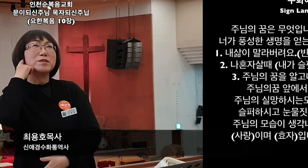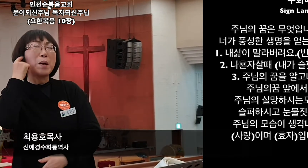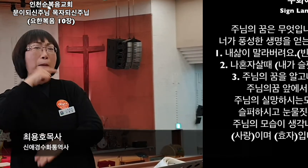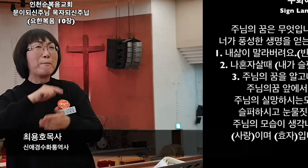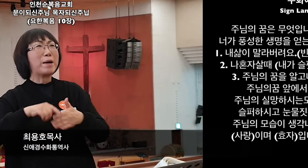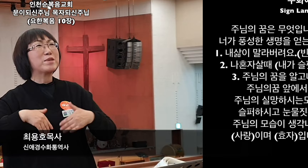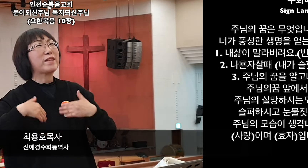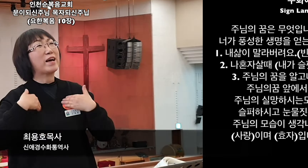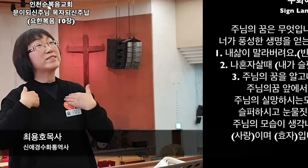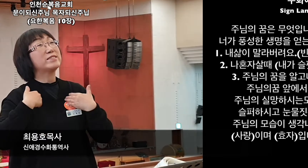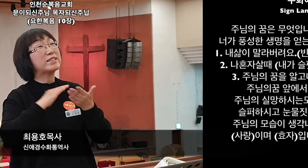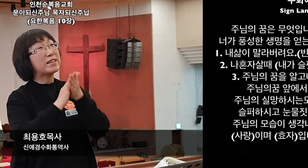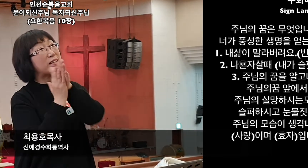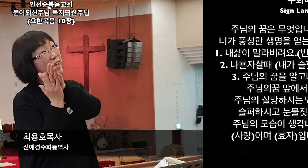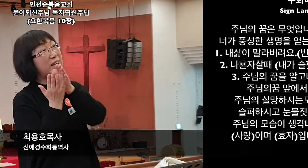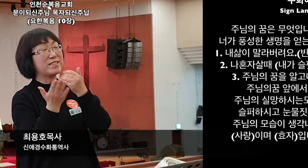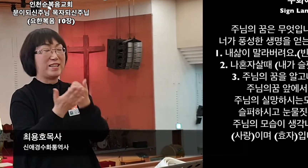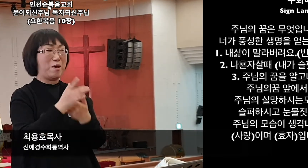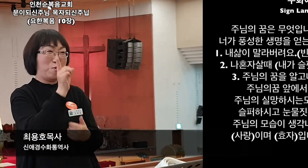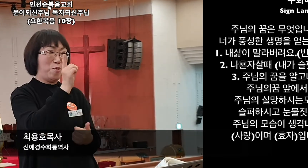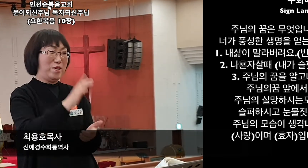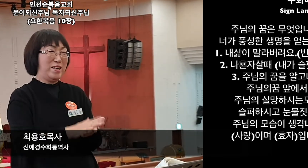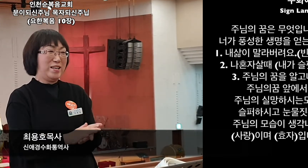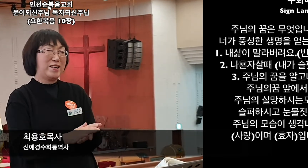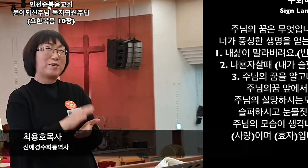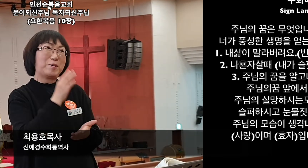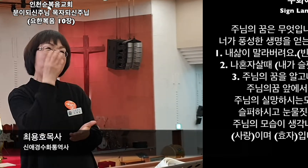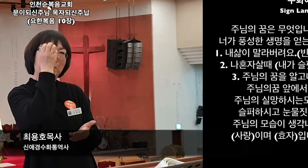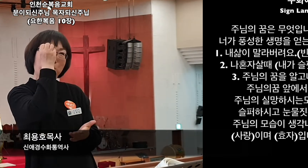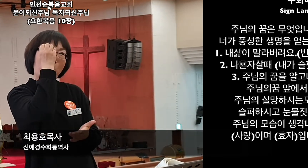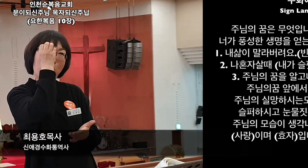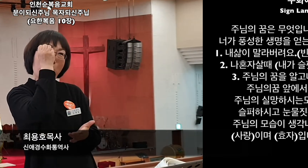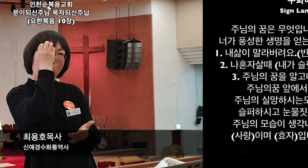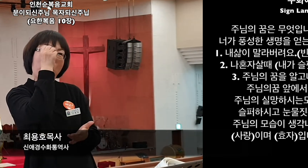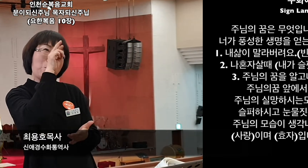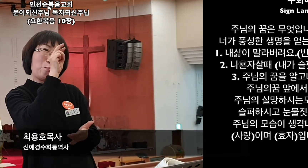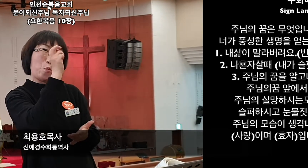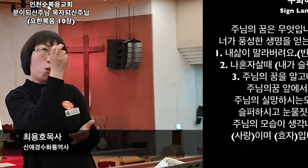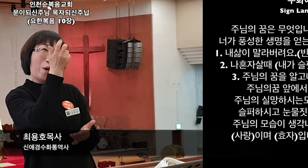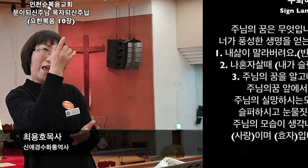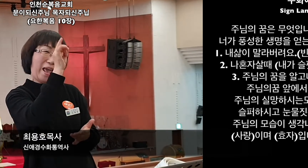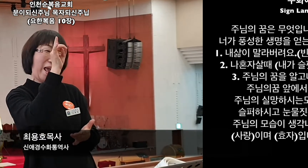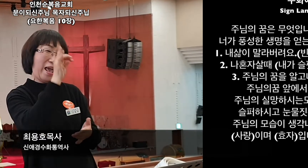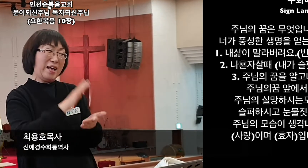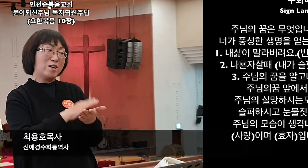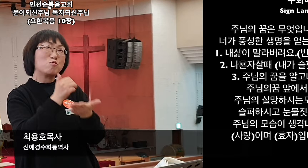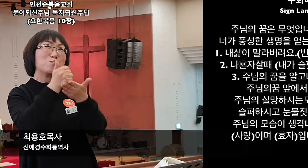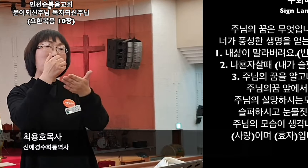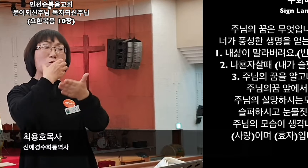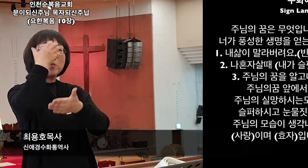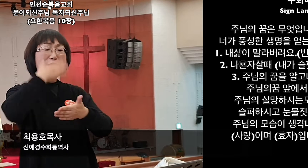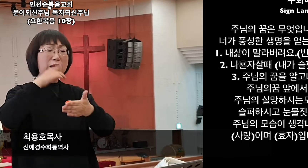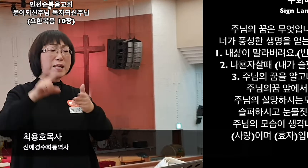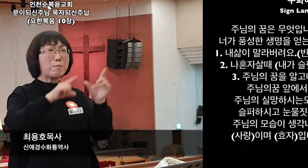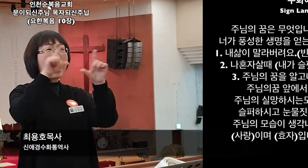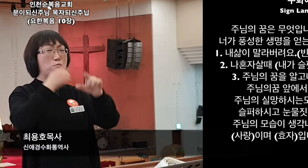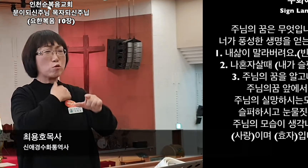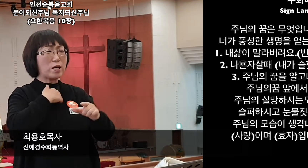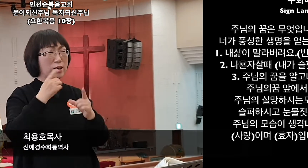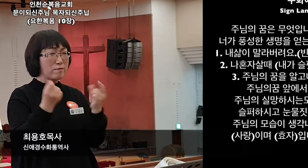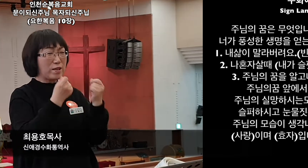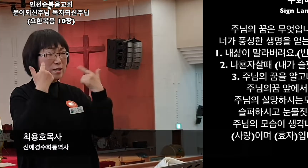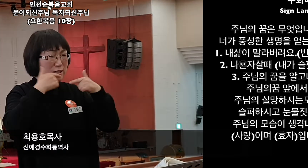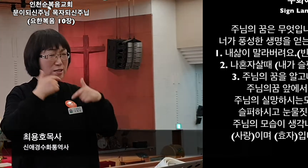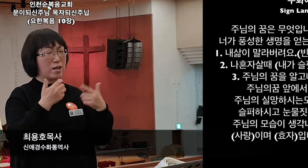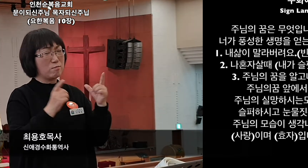마음은 따뜻해지는데 요게 묘합니다. 요렇게 되는 거예요. 주님의 꿈이 내 삶의 풍성함인데 우리의 삶이 그렇게